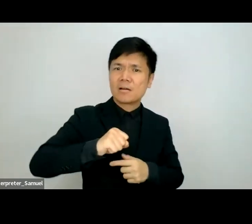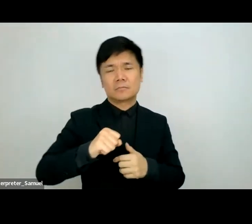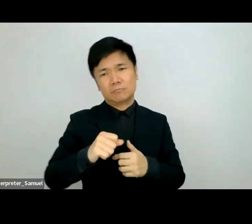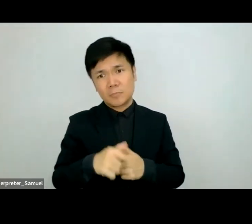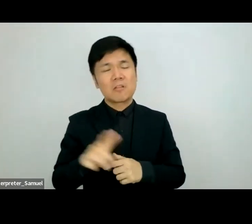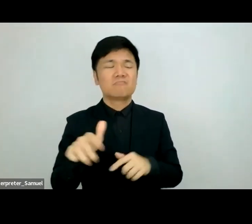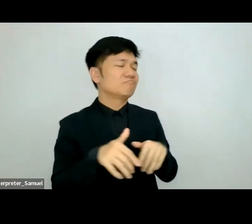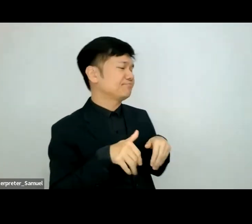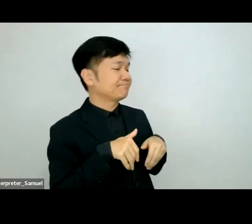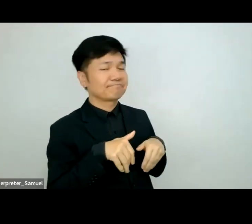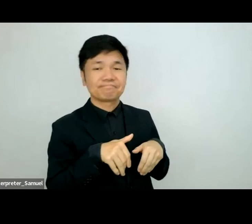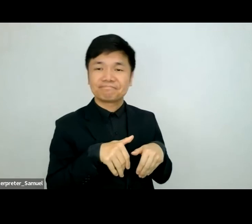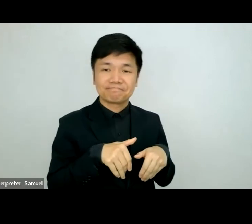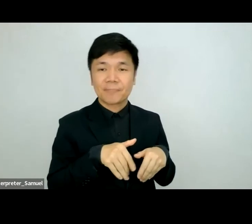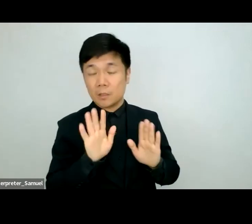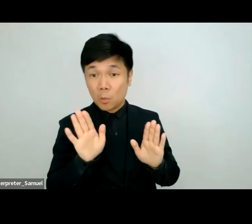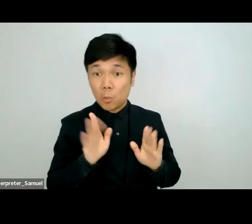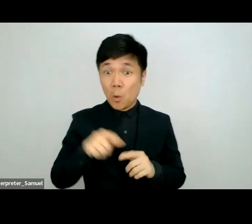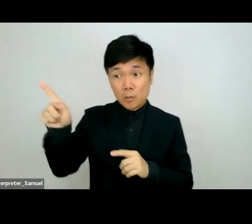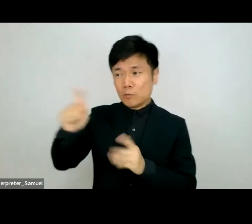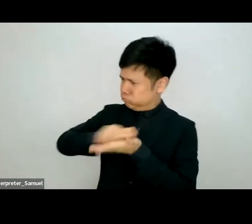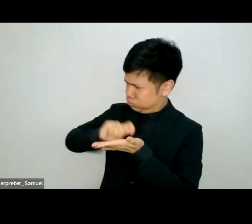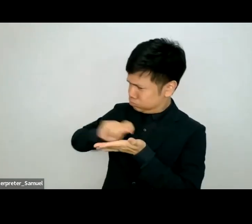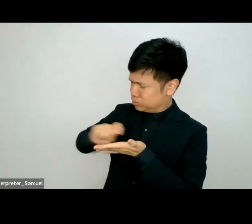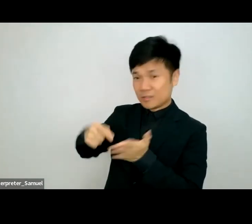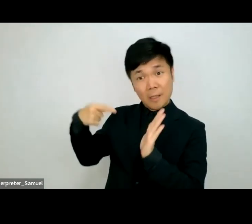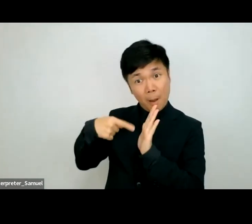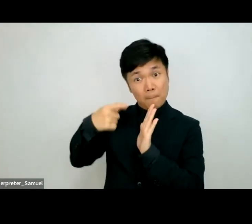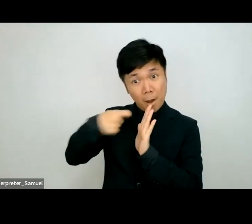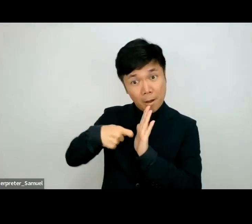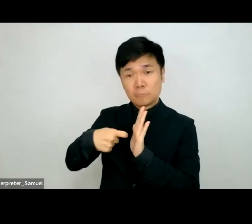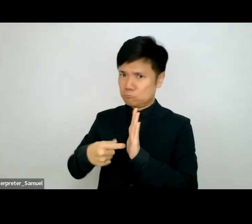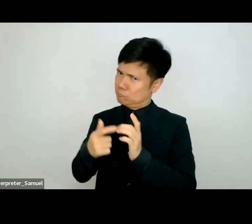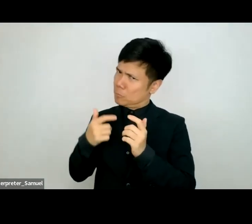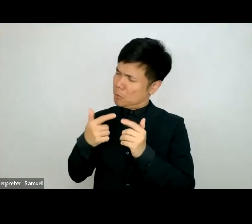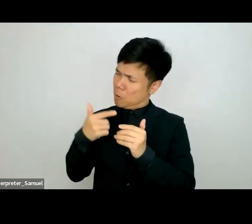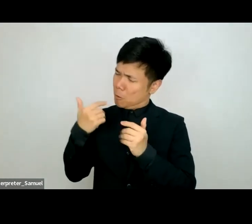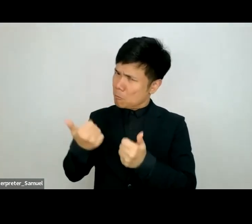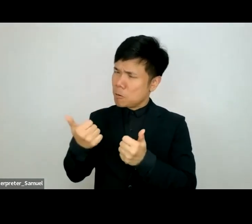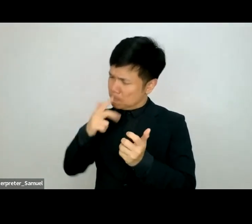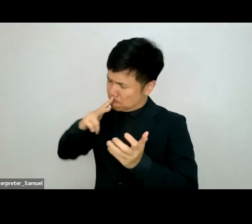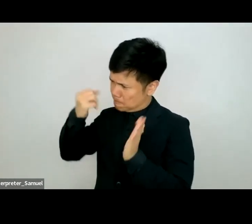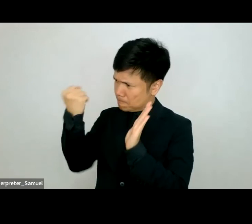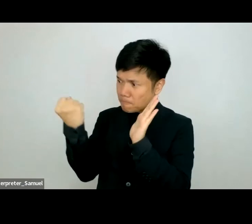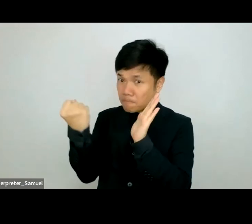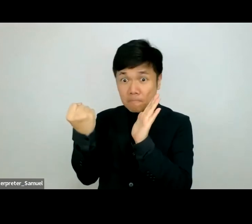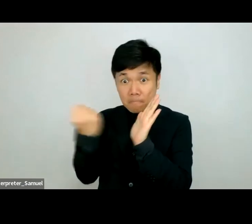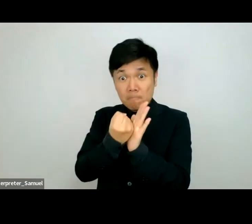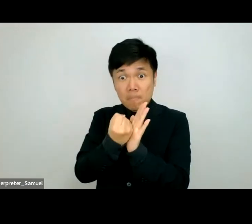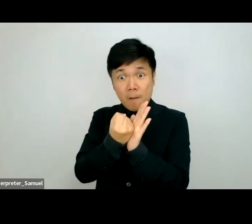ne consultent pas avec les autres agences. S'il n'y a pas une consultation,